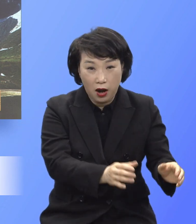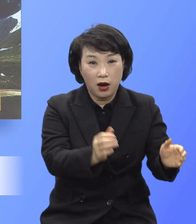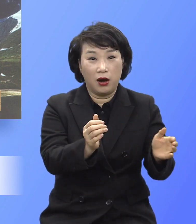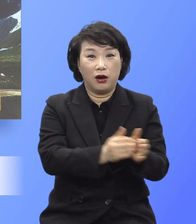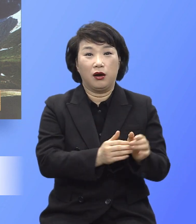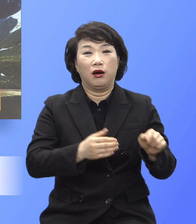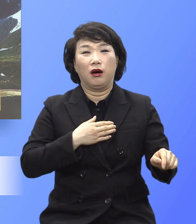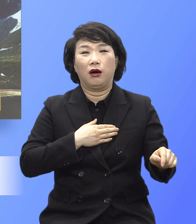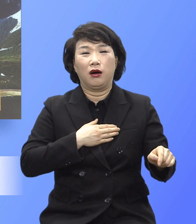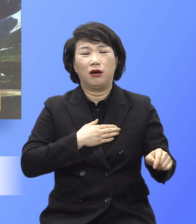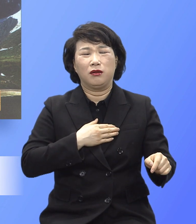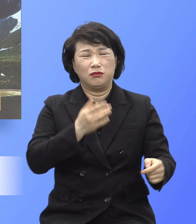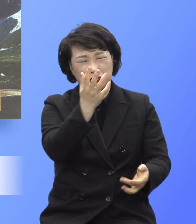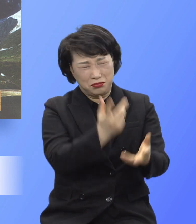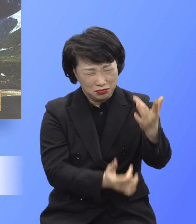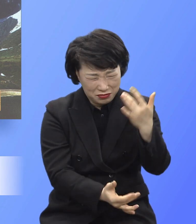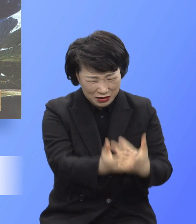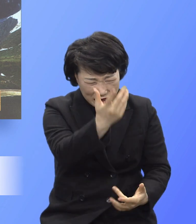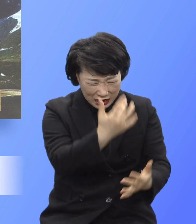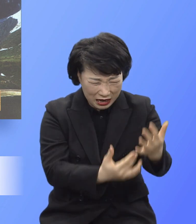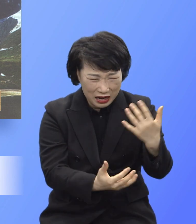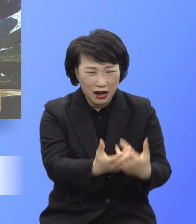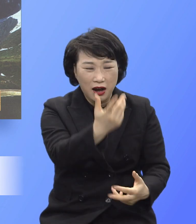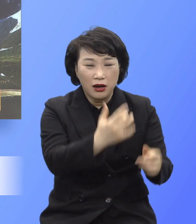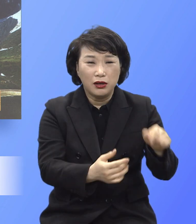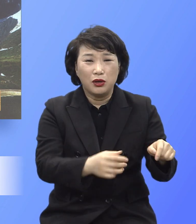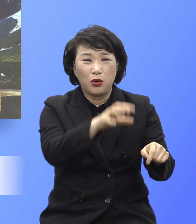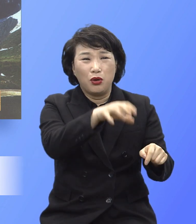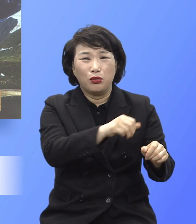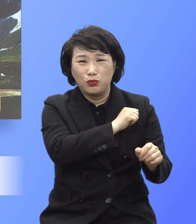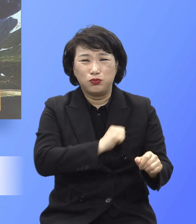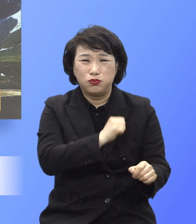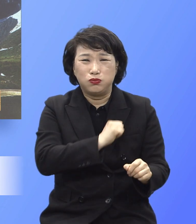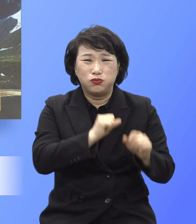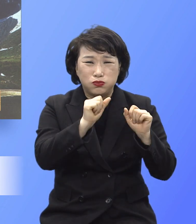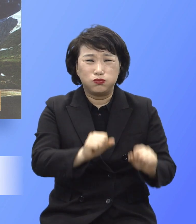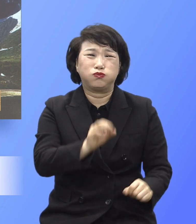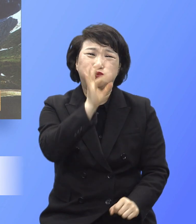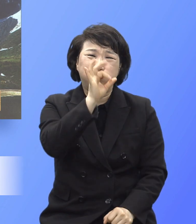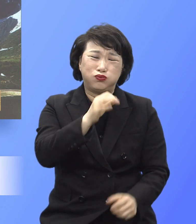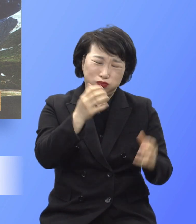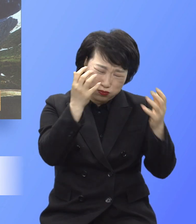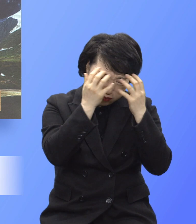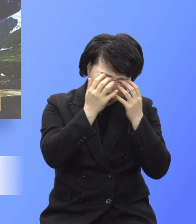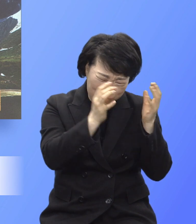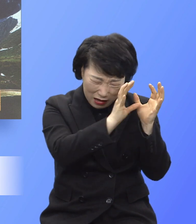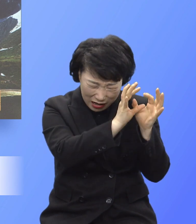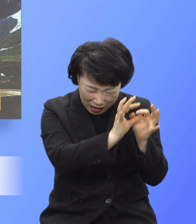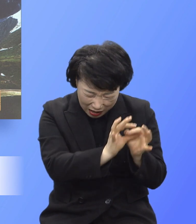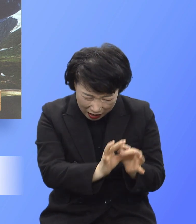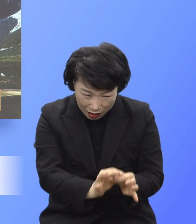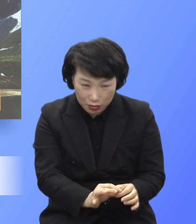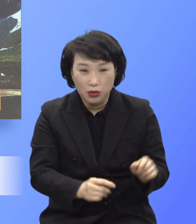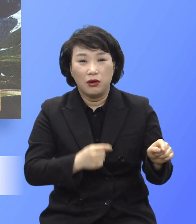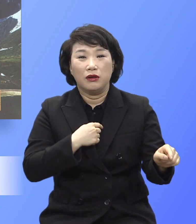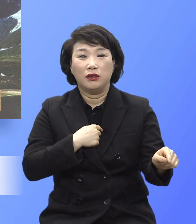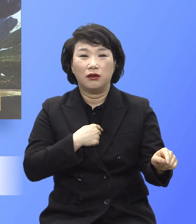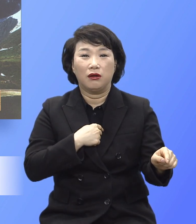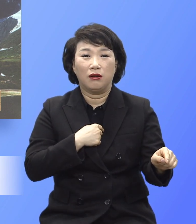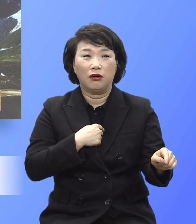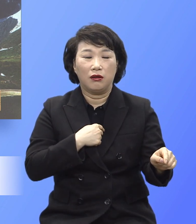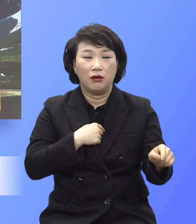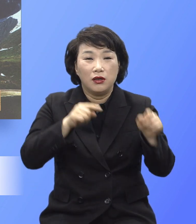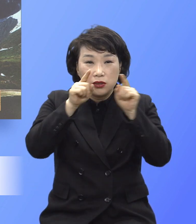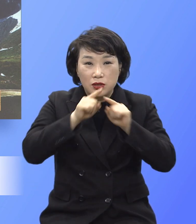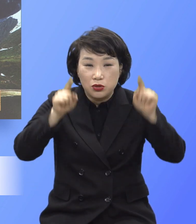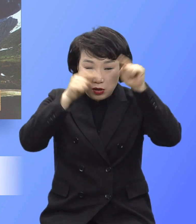받아서 타는 불못 속에서 견딜 수 없는 수없는 고통을 당하는 것을